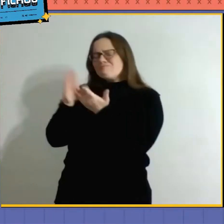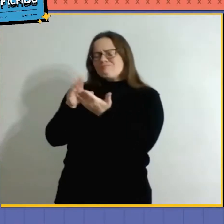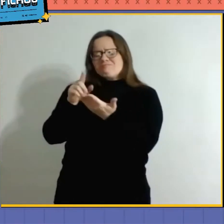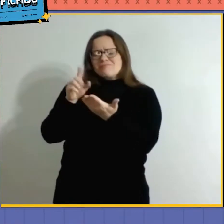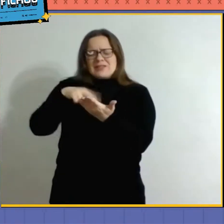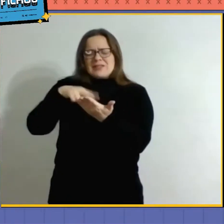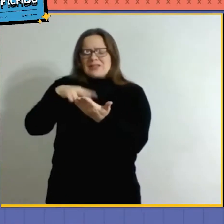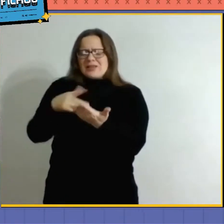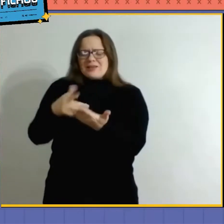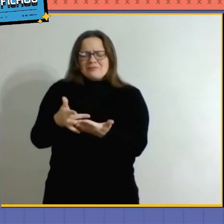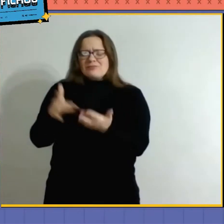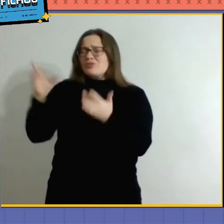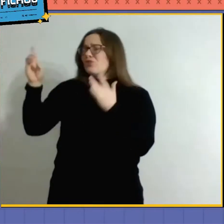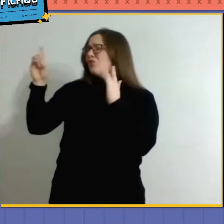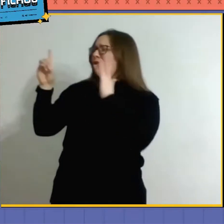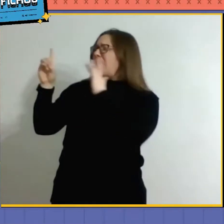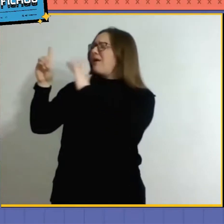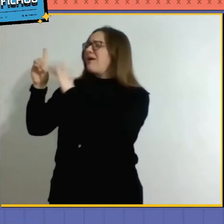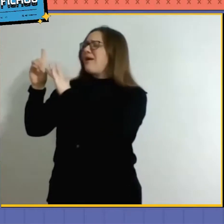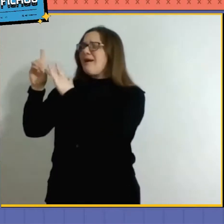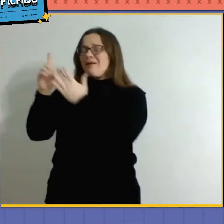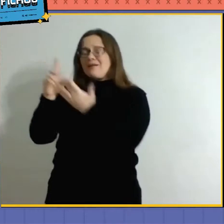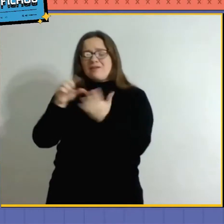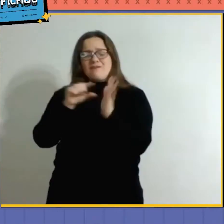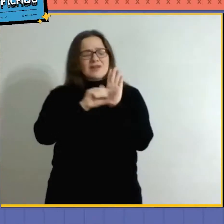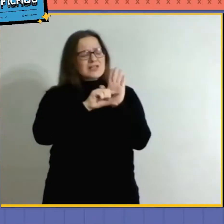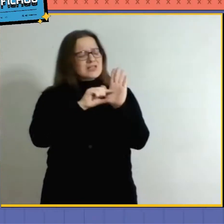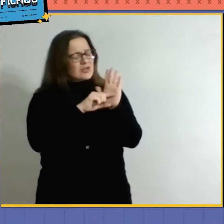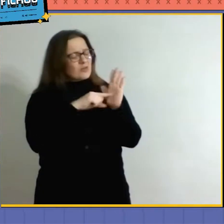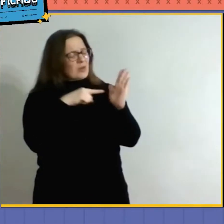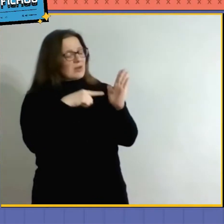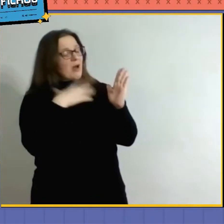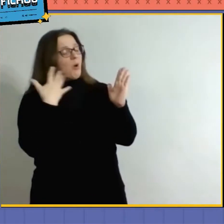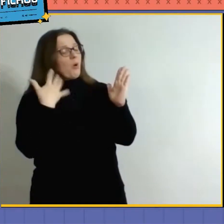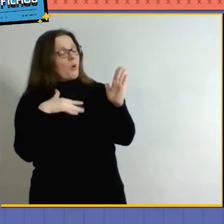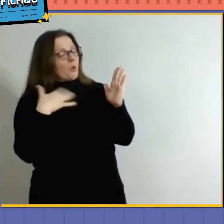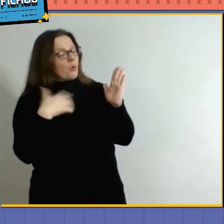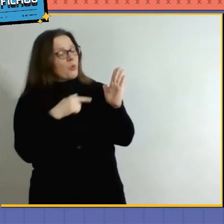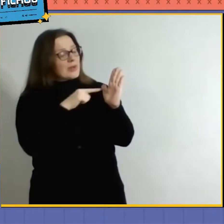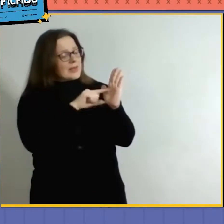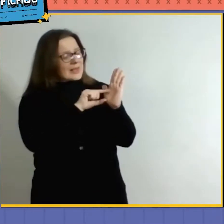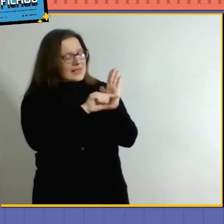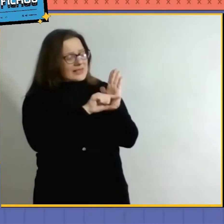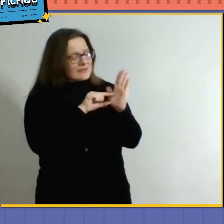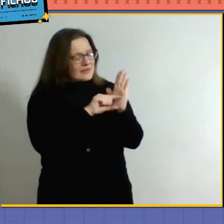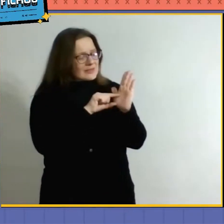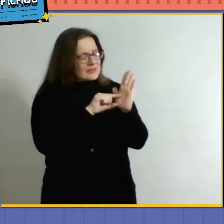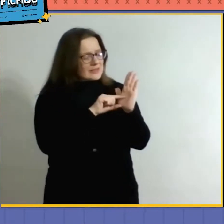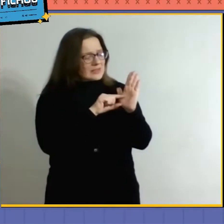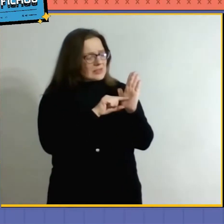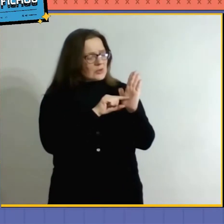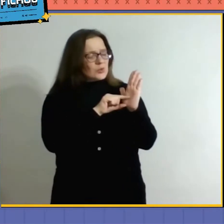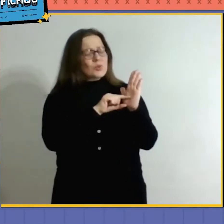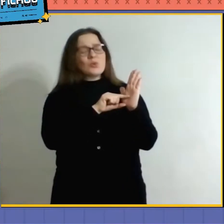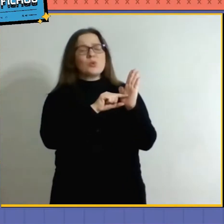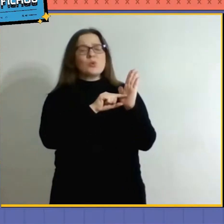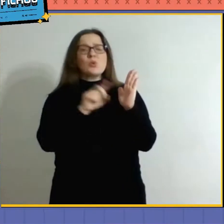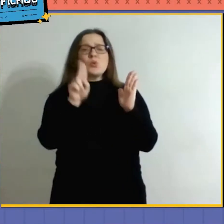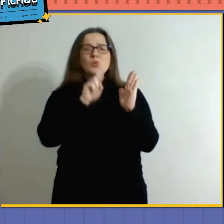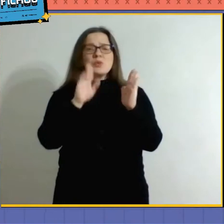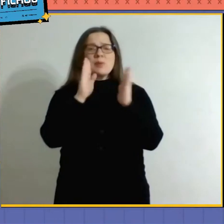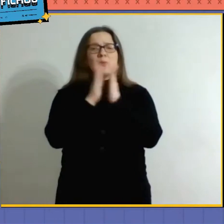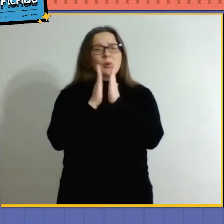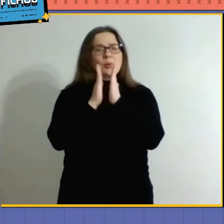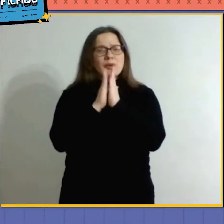alguns versículos que vão chamar sua atenção e pega aquele Versículo e tenha comunhão com seu Deus da Minha experiência é aquele Versículo que